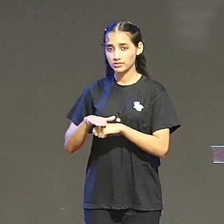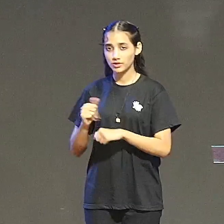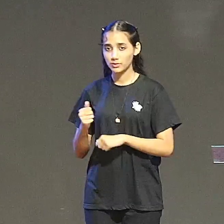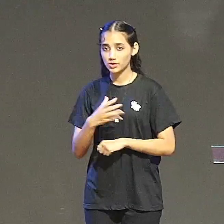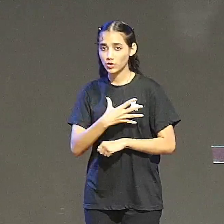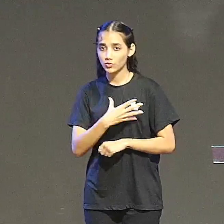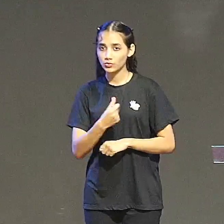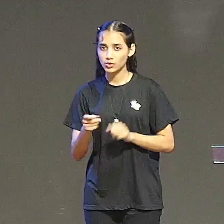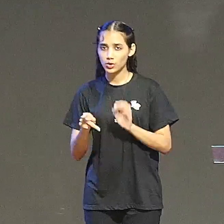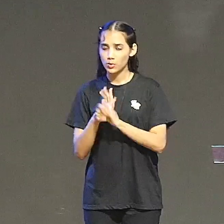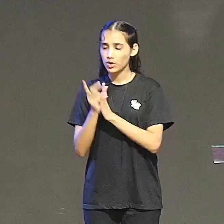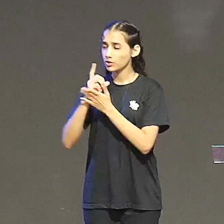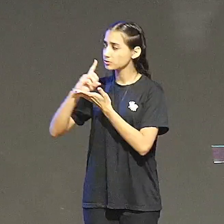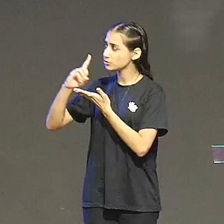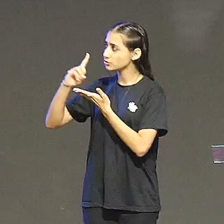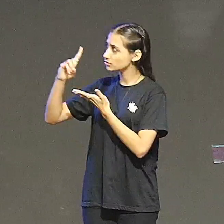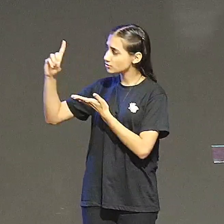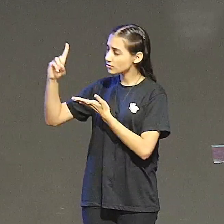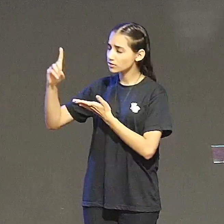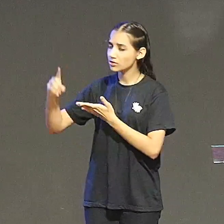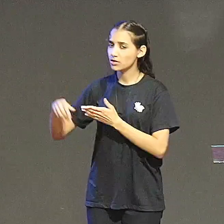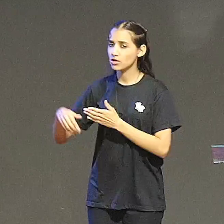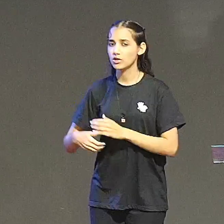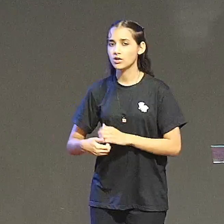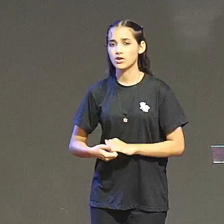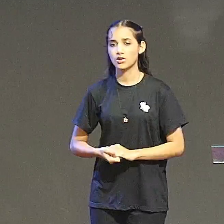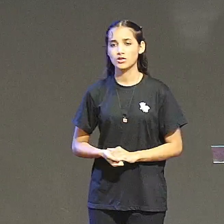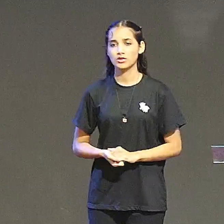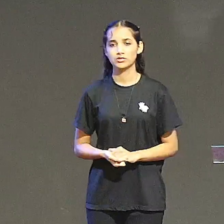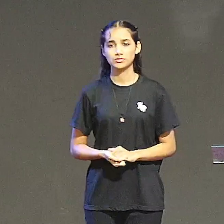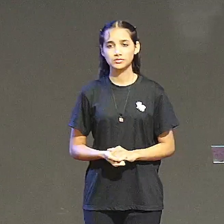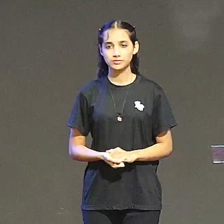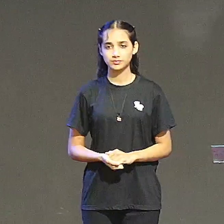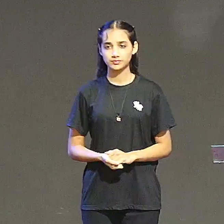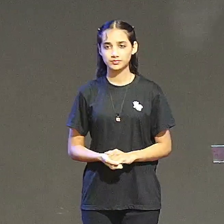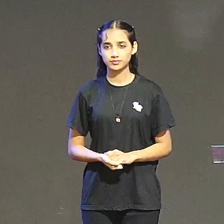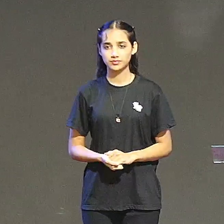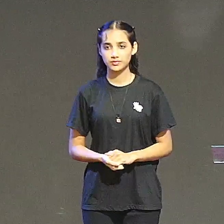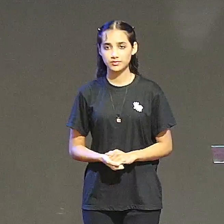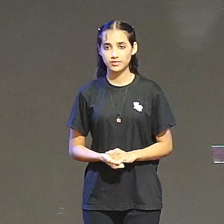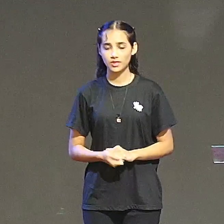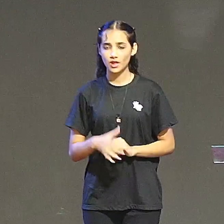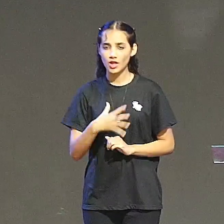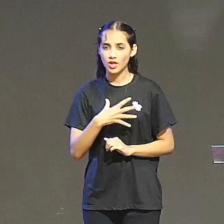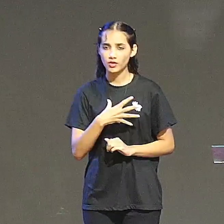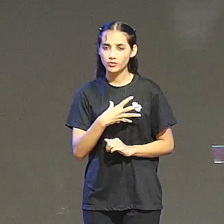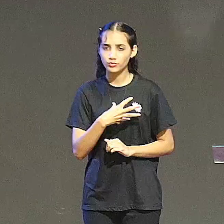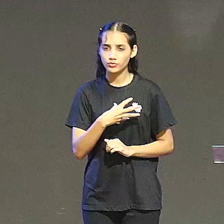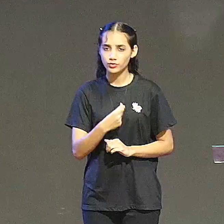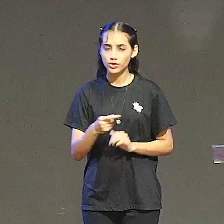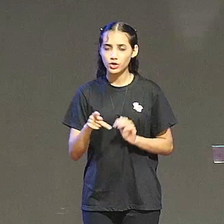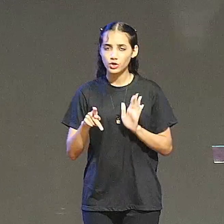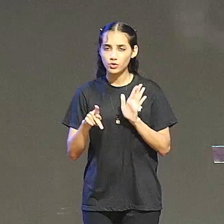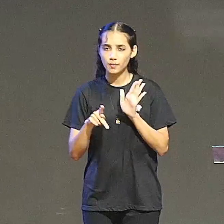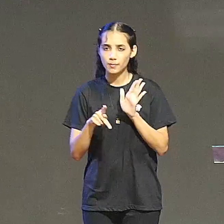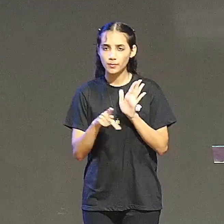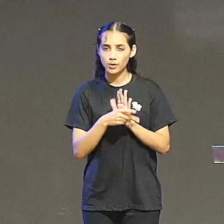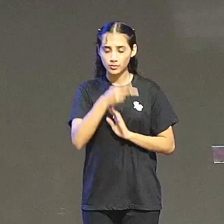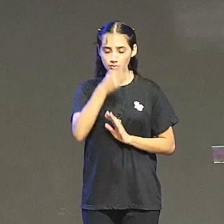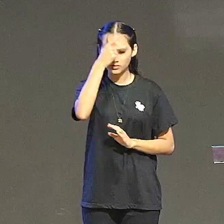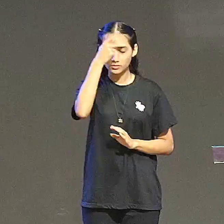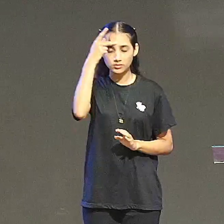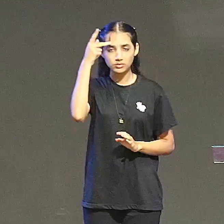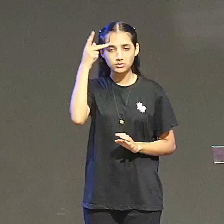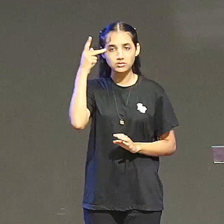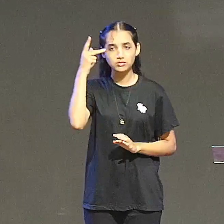céu para descrever seres humanos Sabe Filho do homem e ele vira e ensina que nós